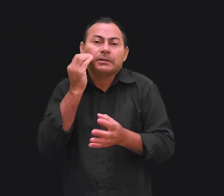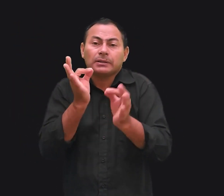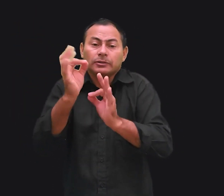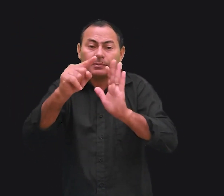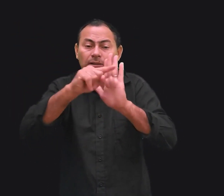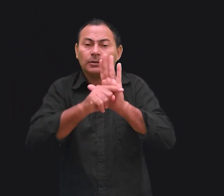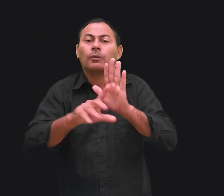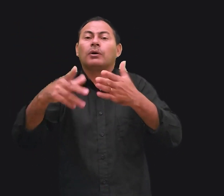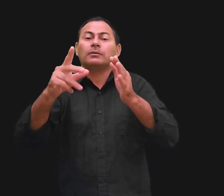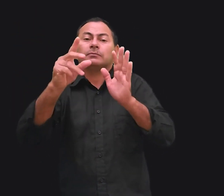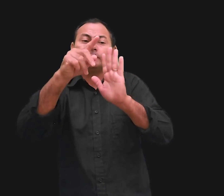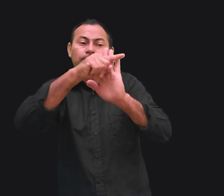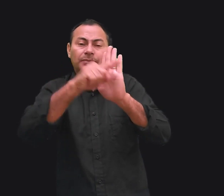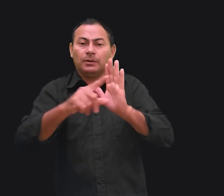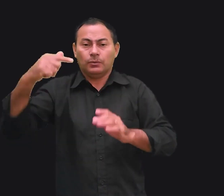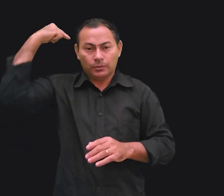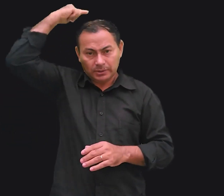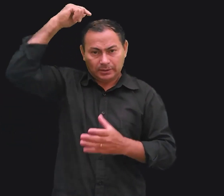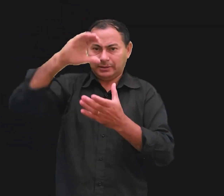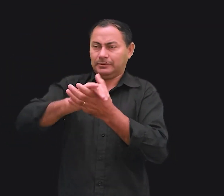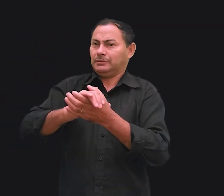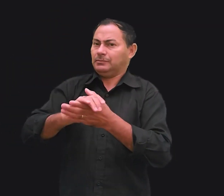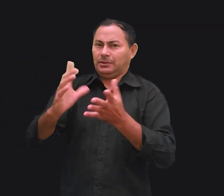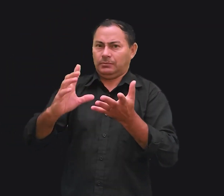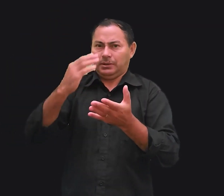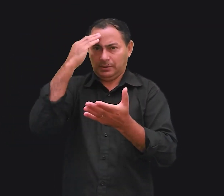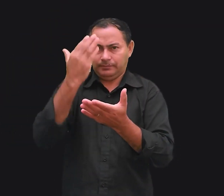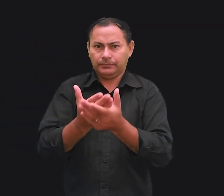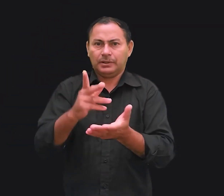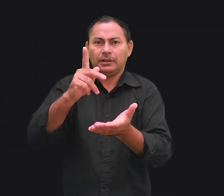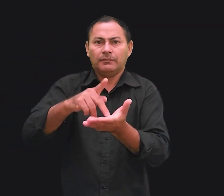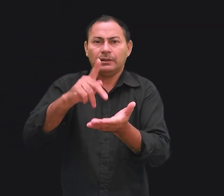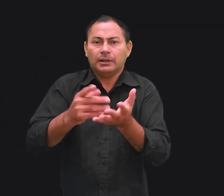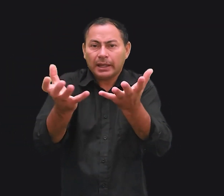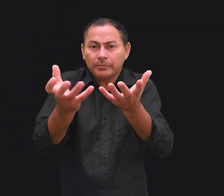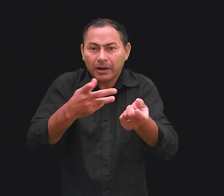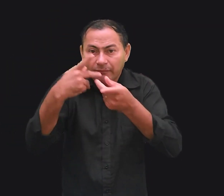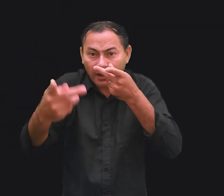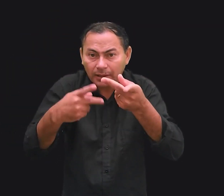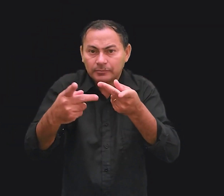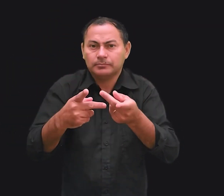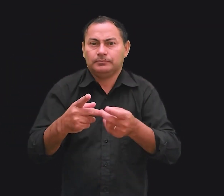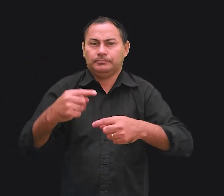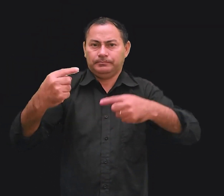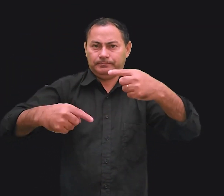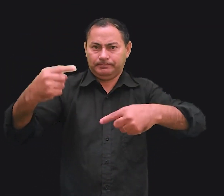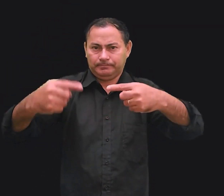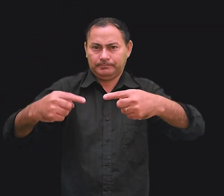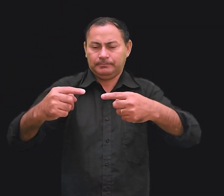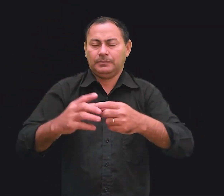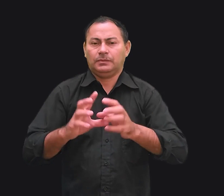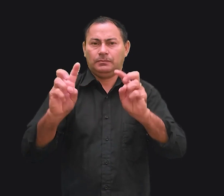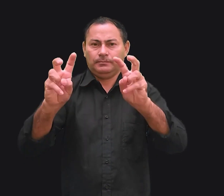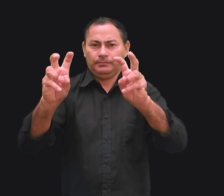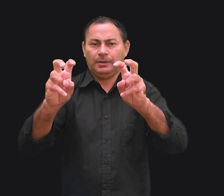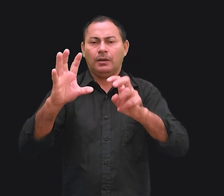que Deus planejou quando projetou o santo casamento. Na verdade, o que queremos dizer quando tratamos do